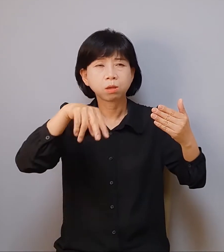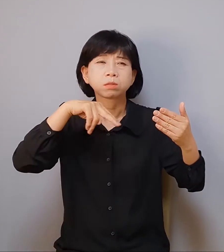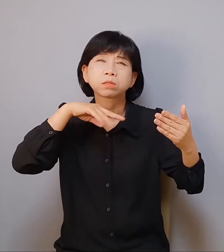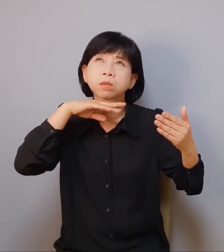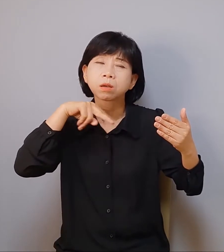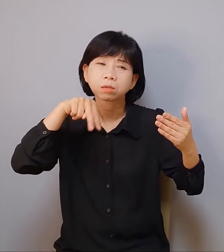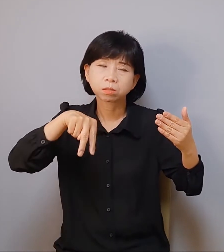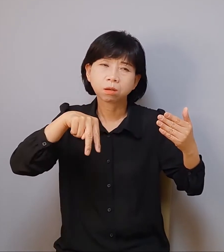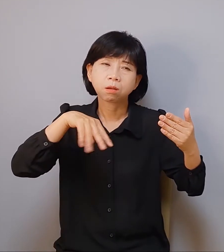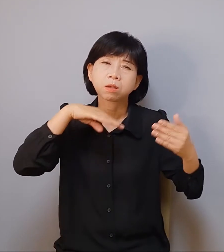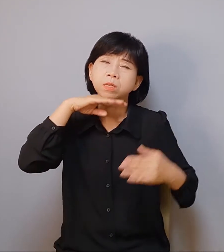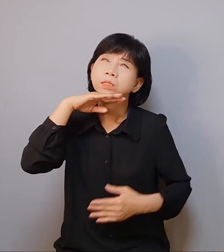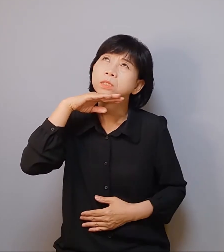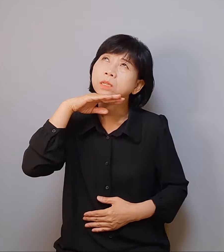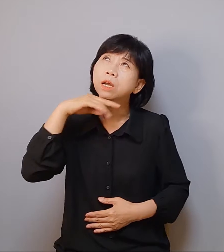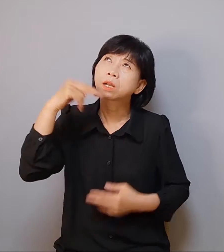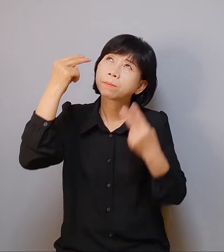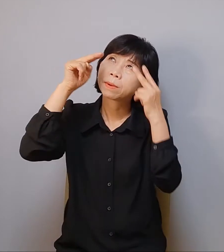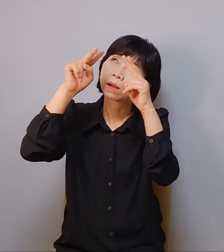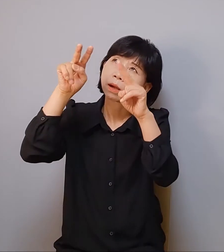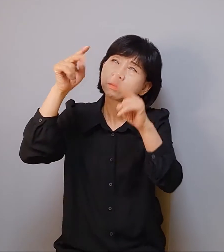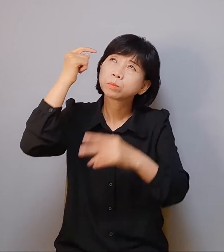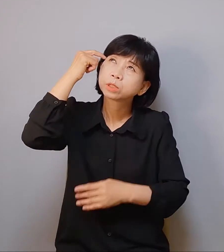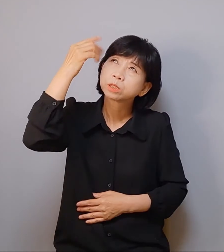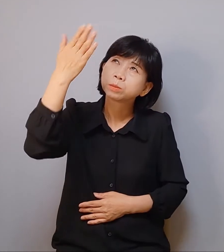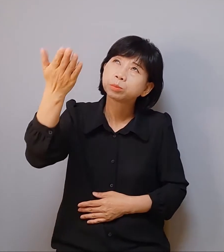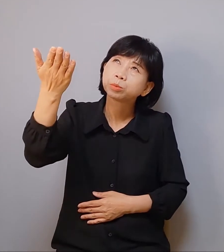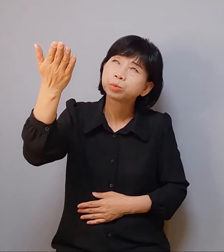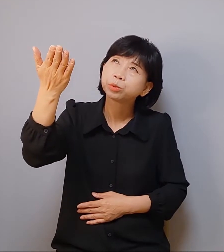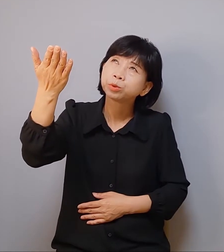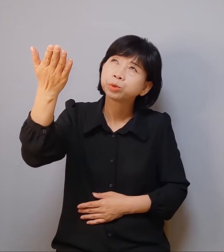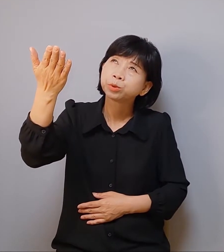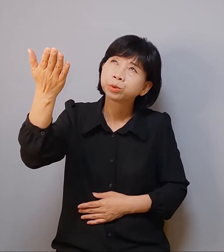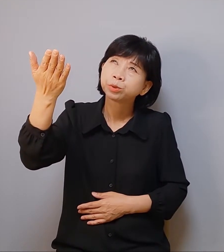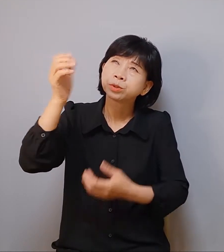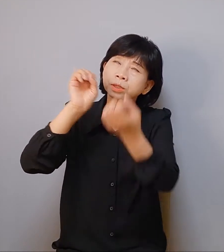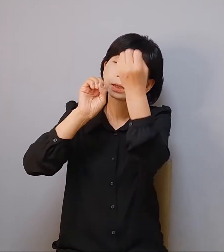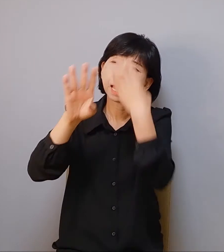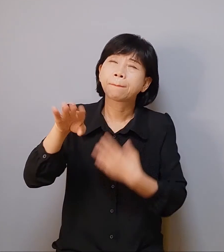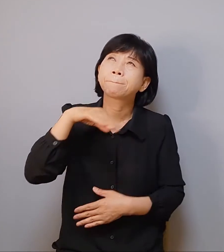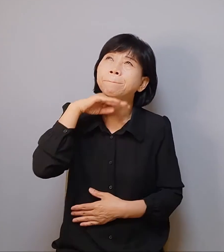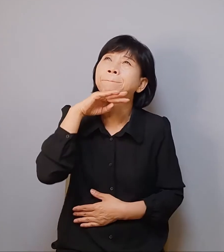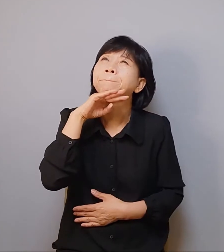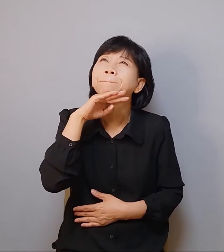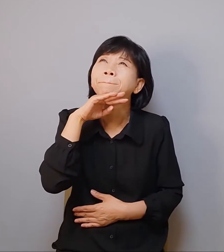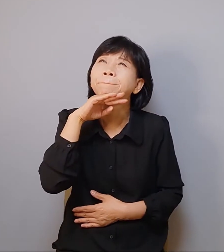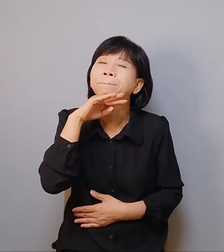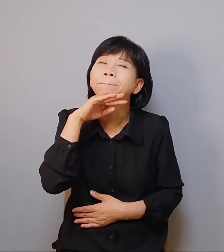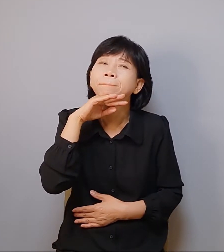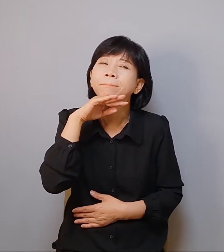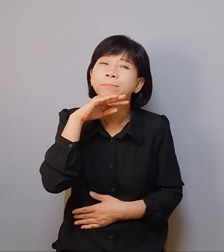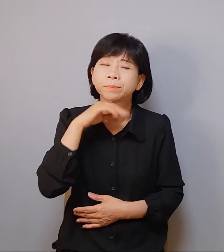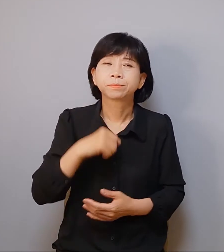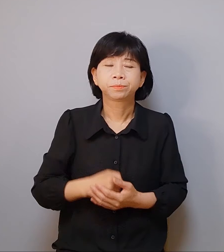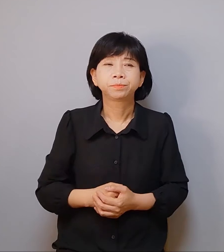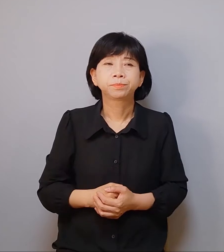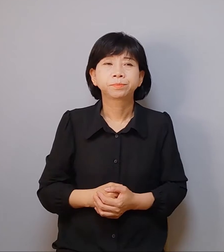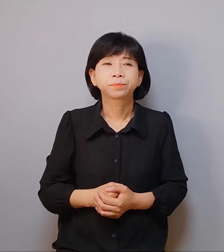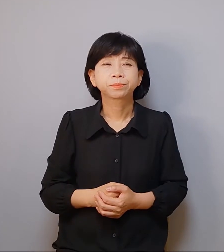기다리고 바라보며 나의 질문에 대하여 어떻게 대답하실는지 보리라 하였더니